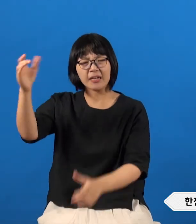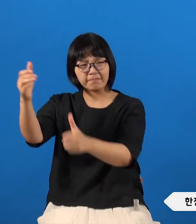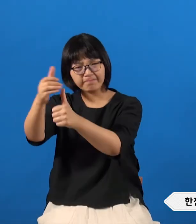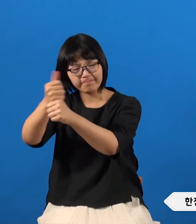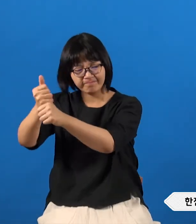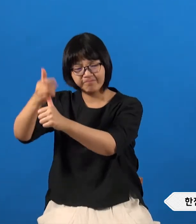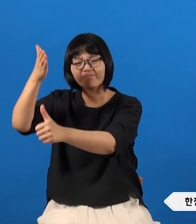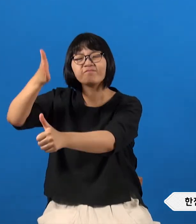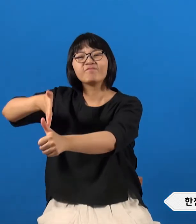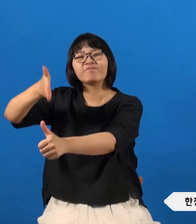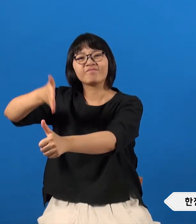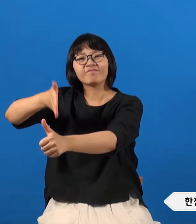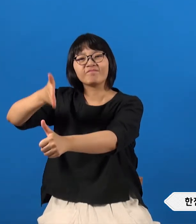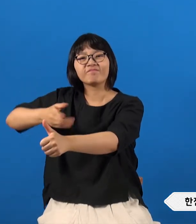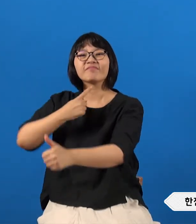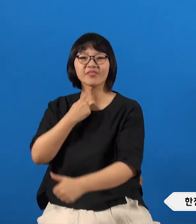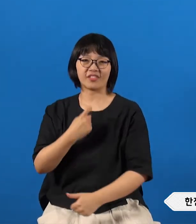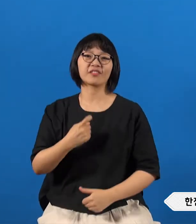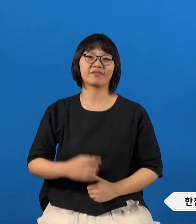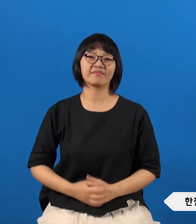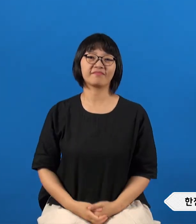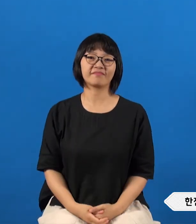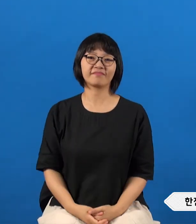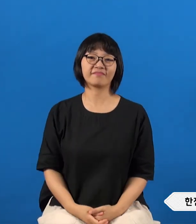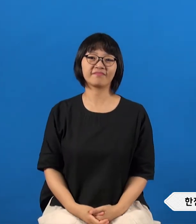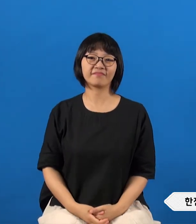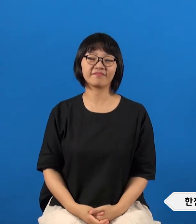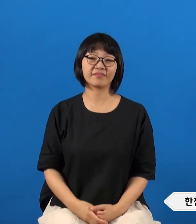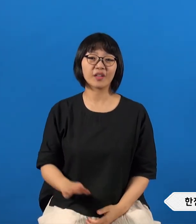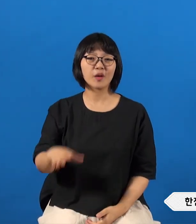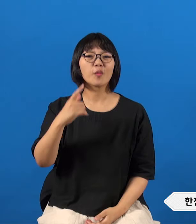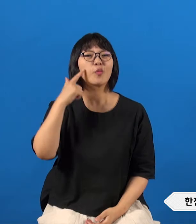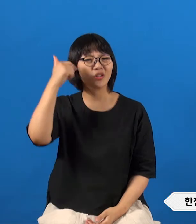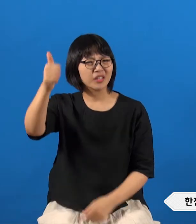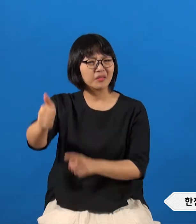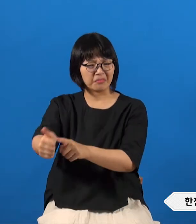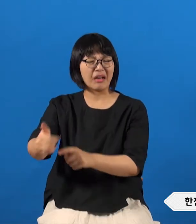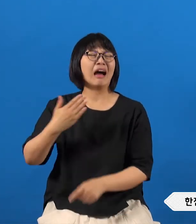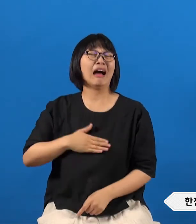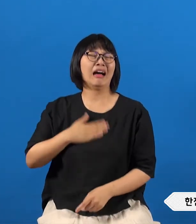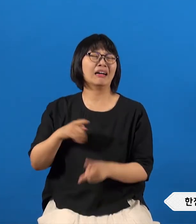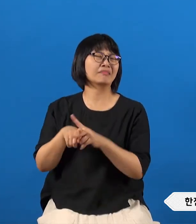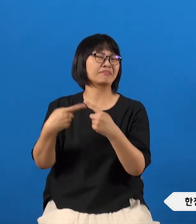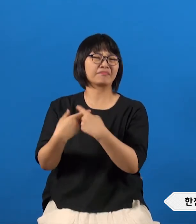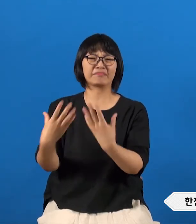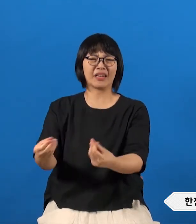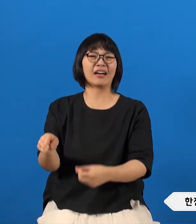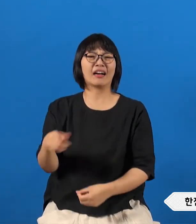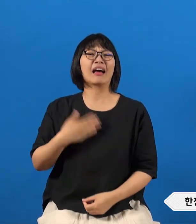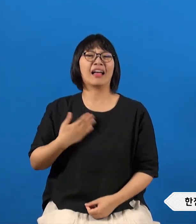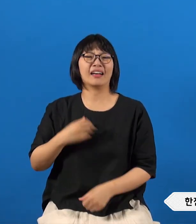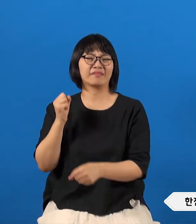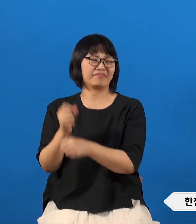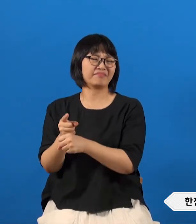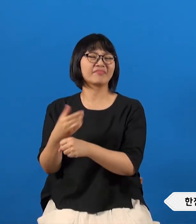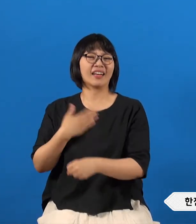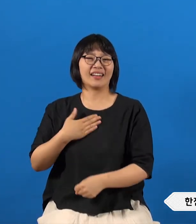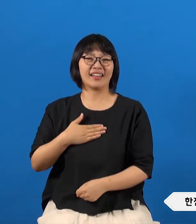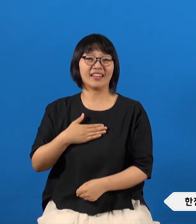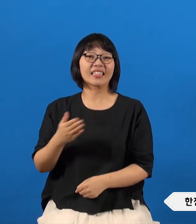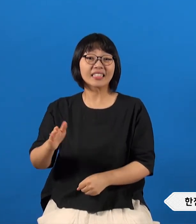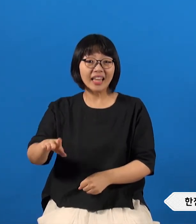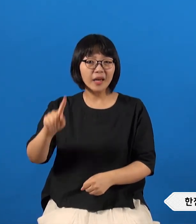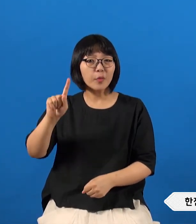붙드십시오. 그렇게 간곡히 말씀드렸습니다. 원로 목사님 뭐 그런 거 다 아시죠? 그러나